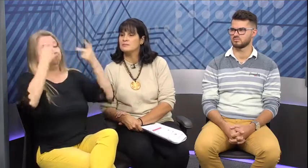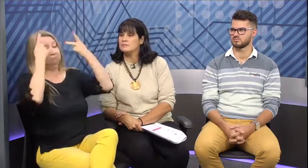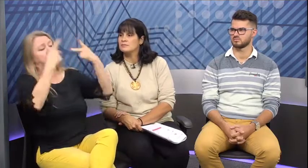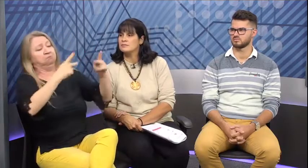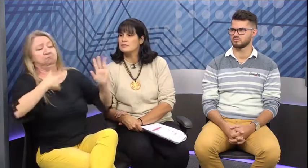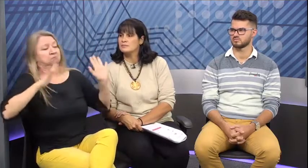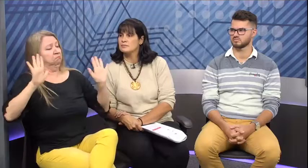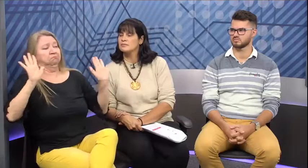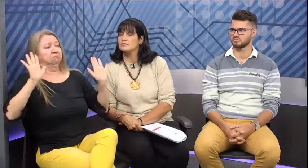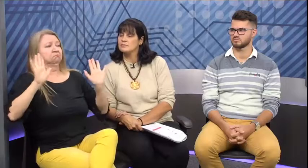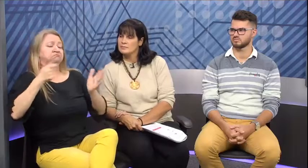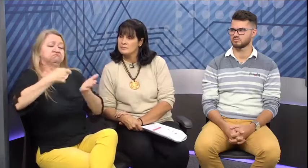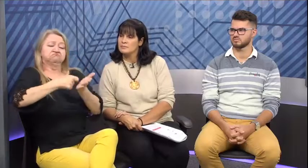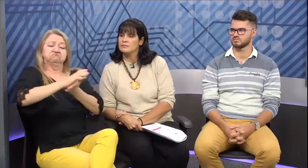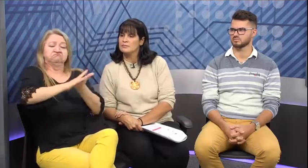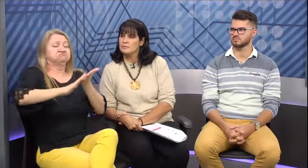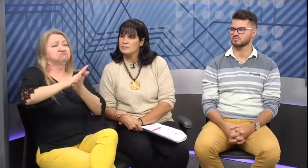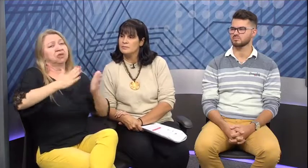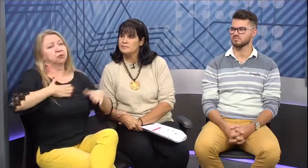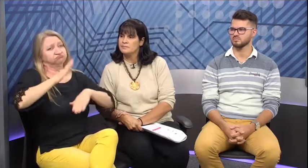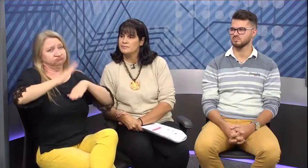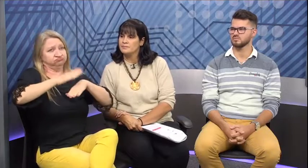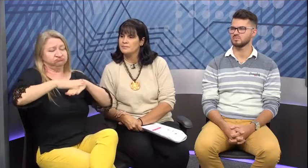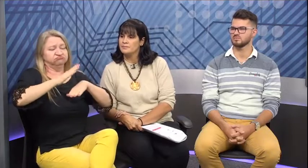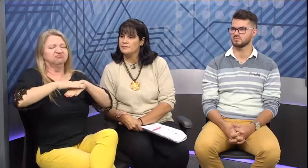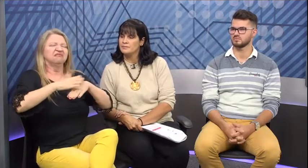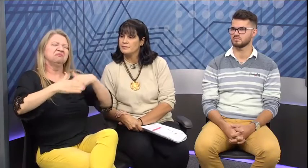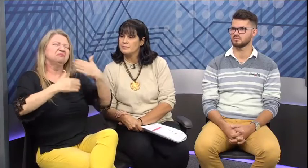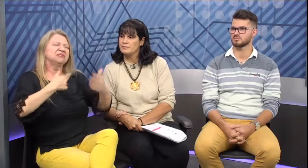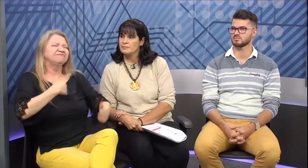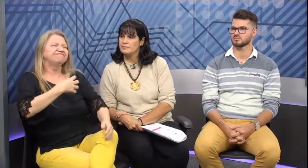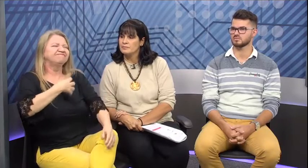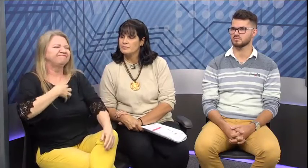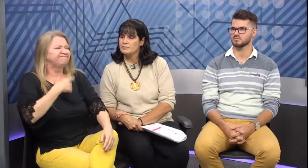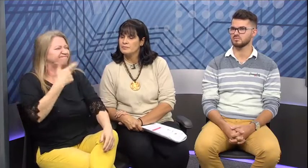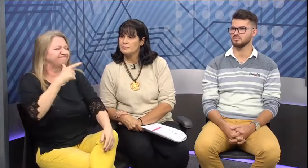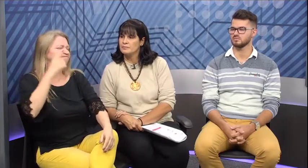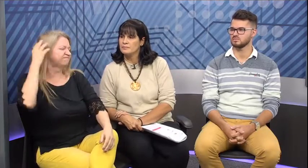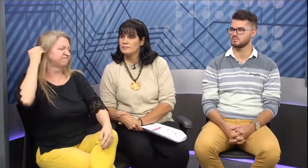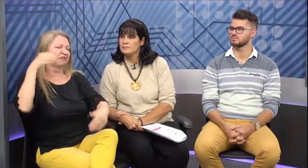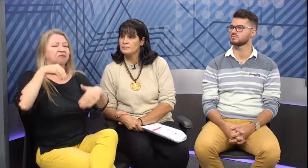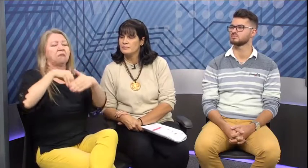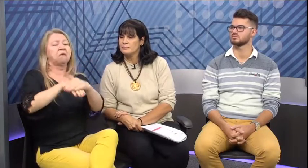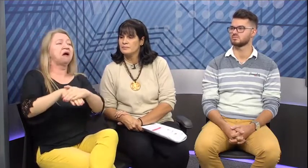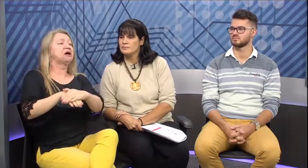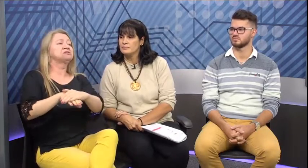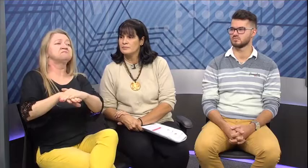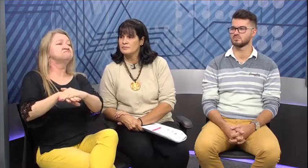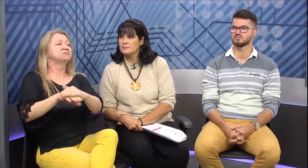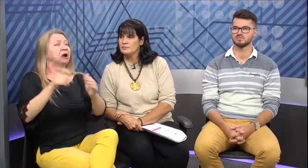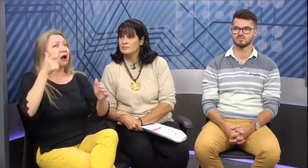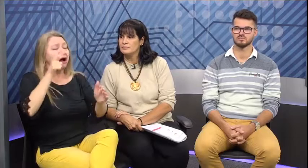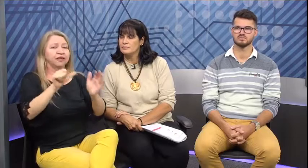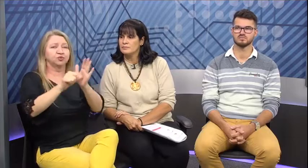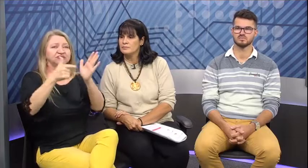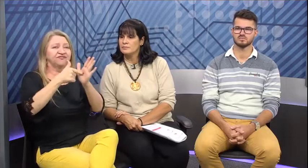impôs nada, a minha família falou, olha, você que sabe, né? Então foi quando eu decidi não utilizar mais o aparelho e guardei o